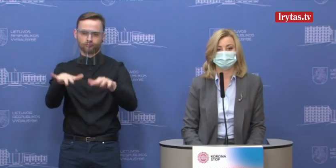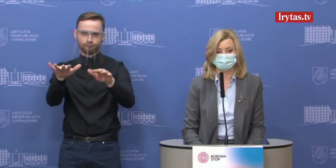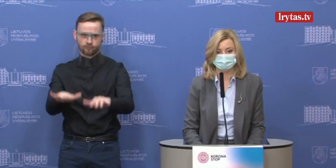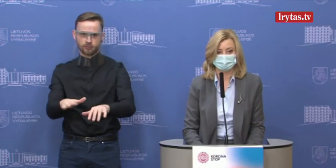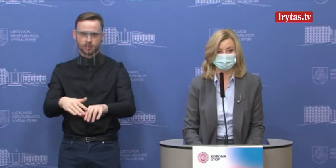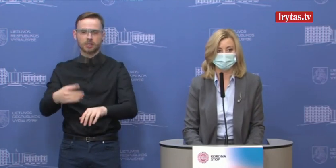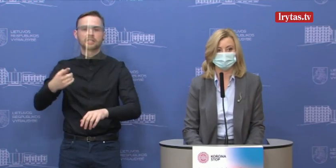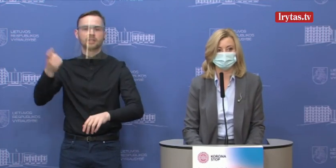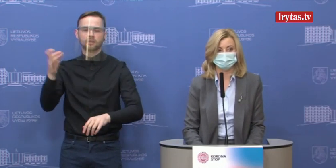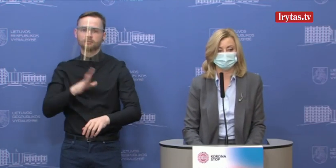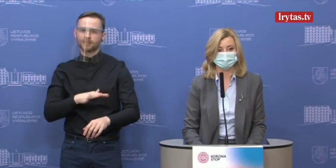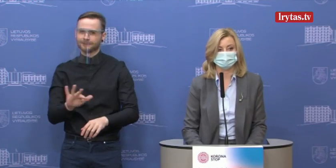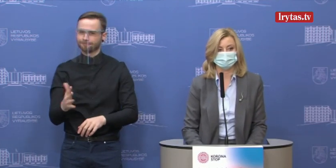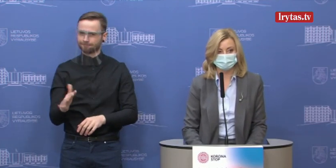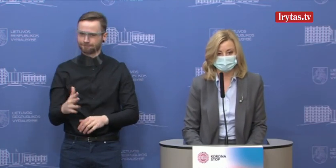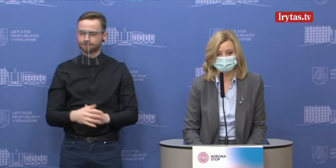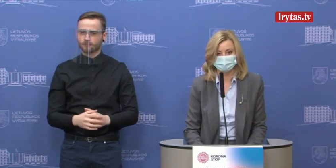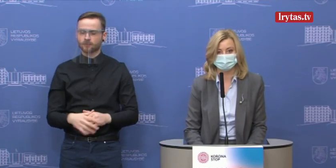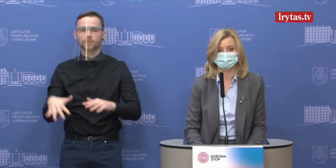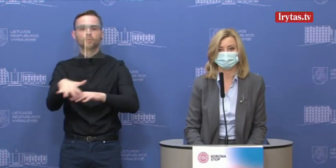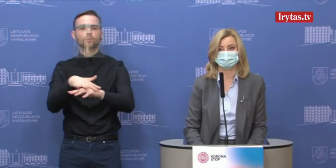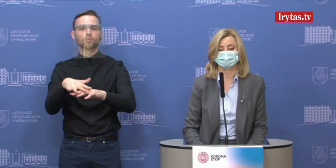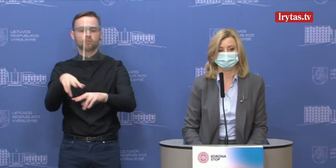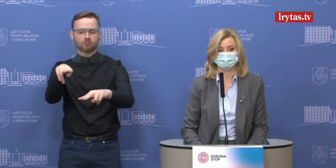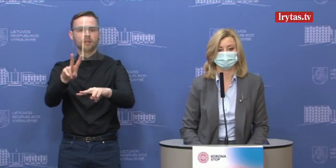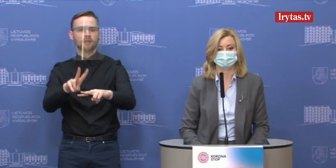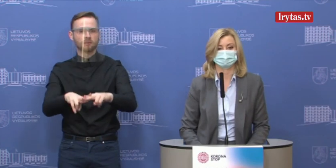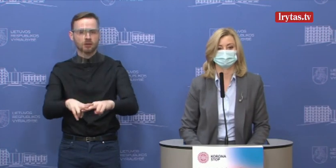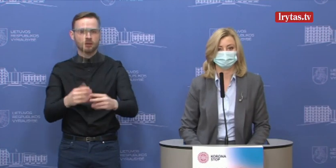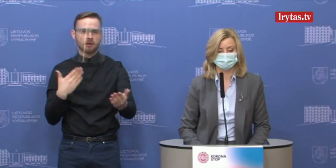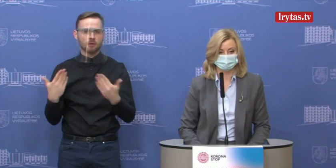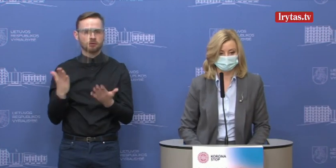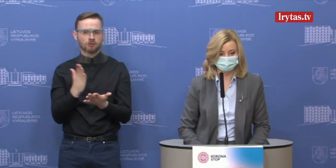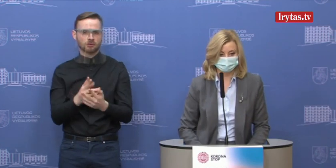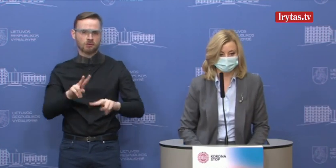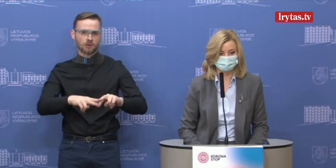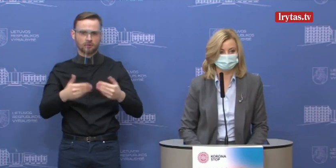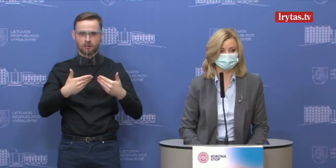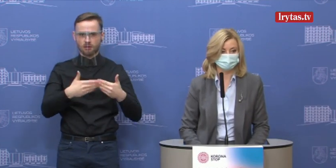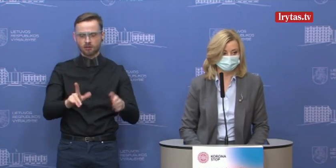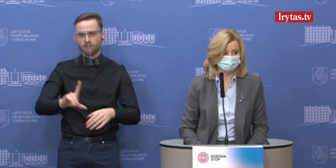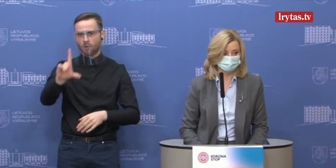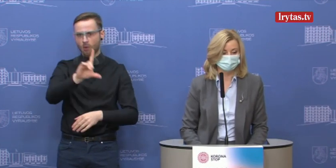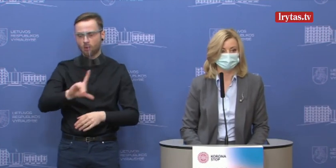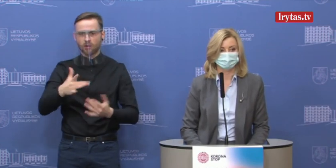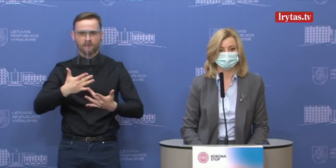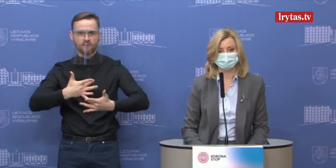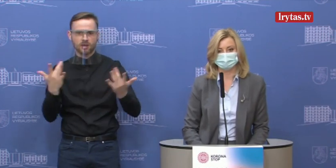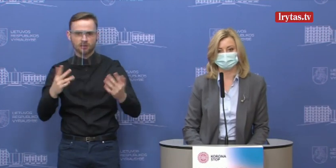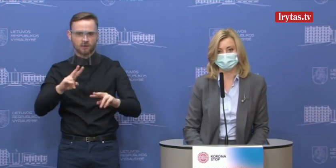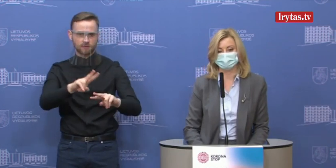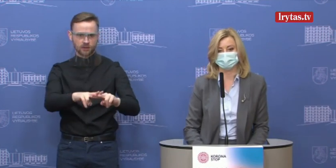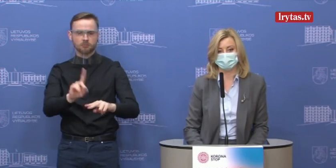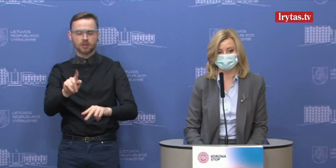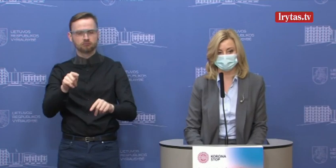kaip minėjau, turgavietė yra ta vieta, kur, kad ir atrodytų atvira labai ir vieša vieta, bet ten